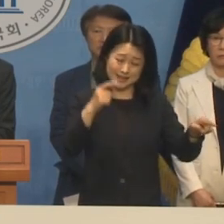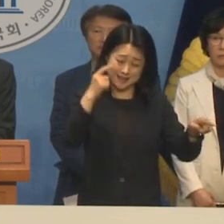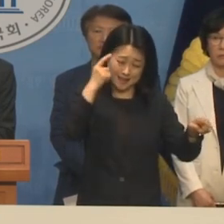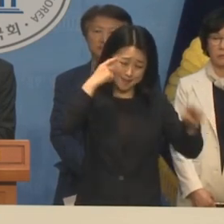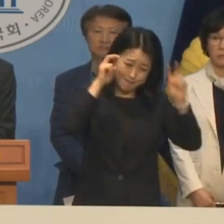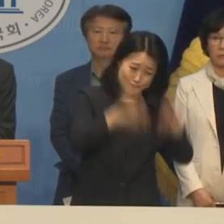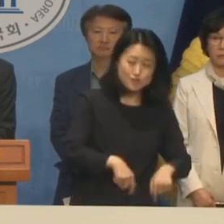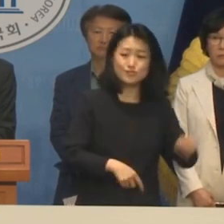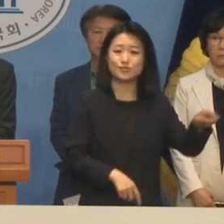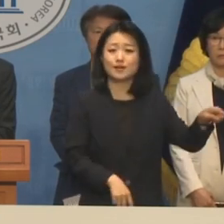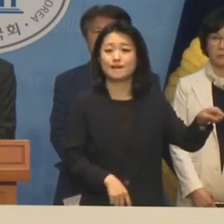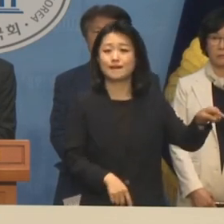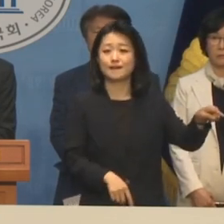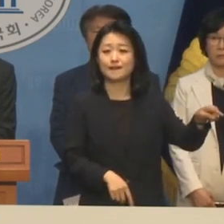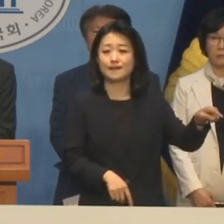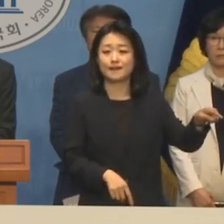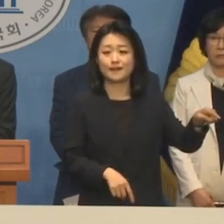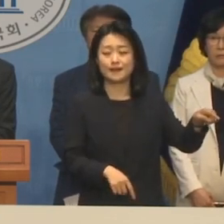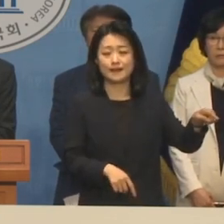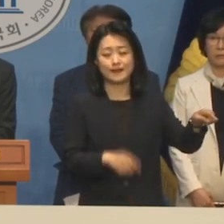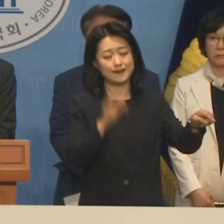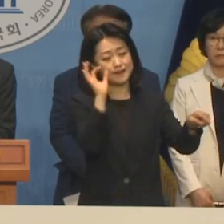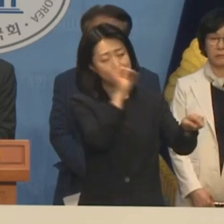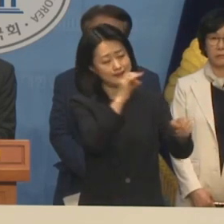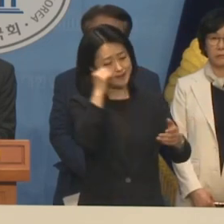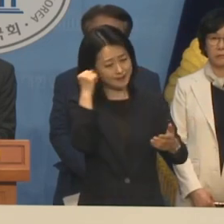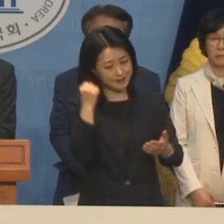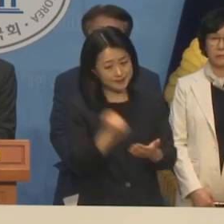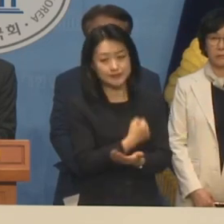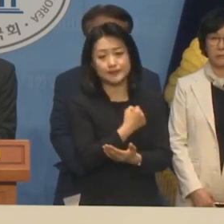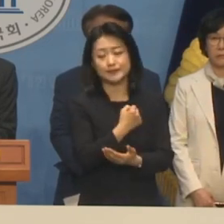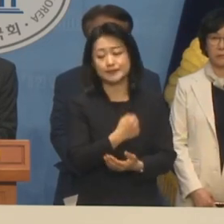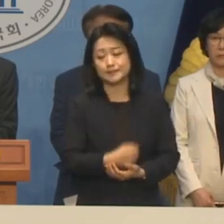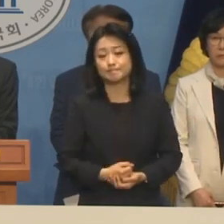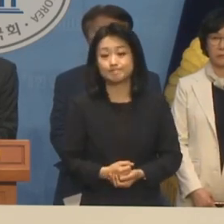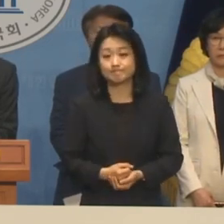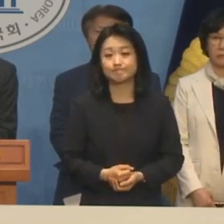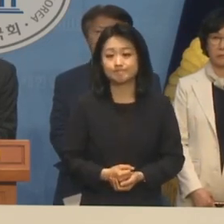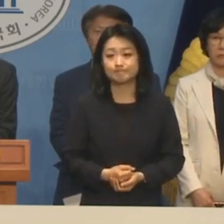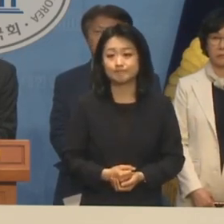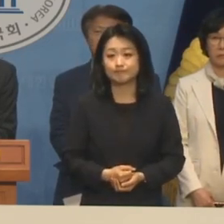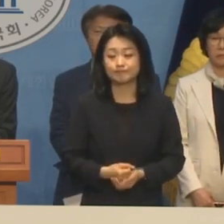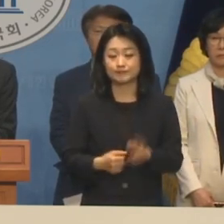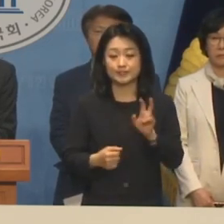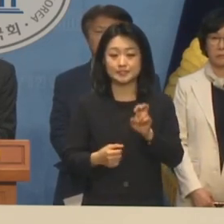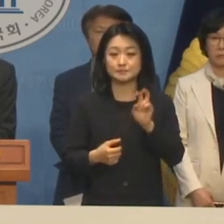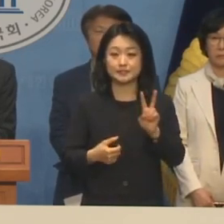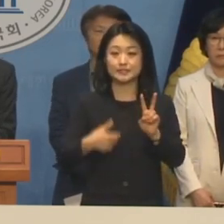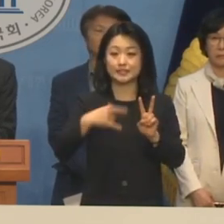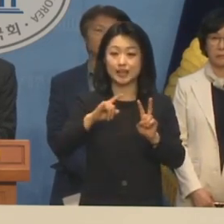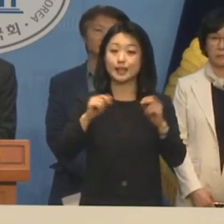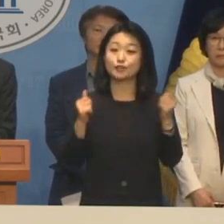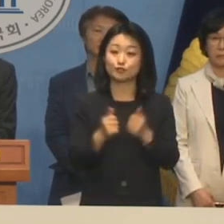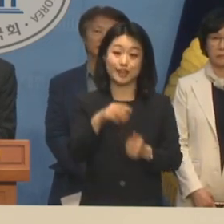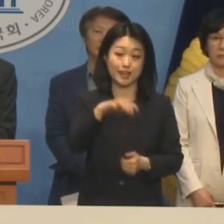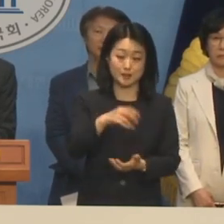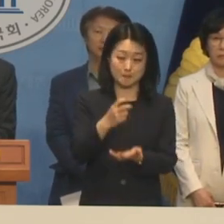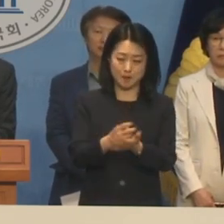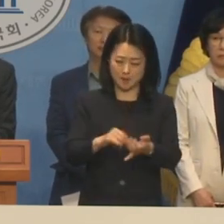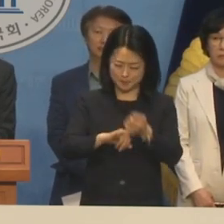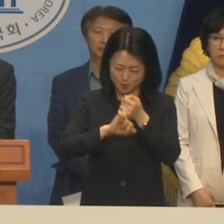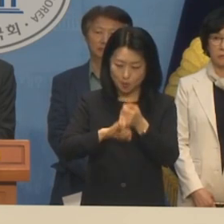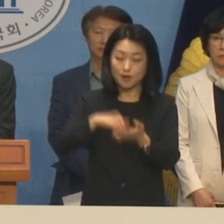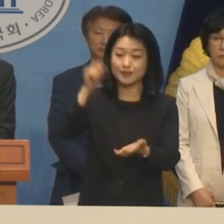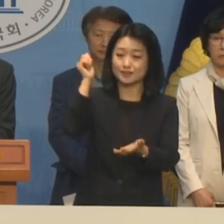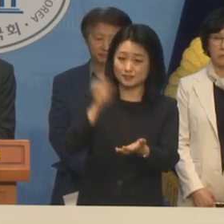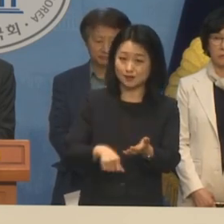대해서 정말 매우 안타깝고 또 규탄하는 마음을 갖습니다. 22대 국회에서 이 법을 꼭 처리될